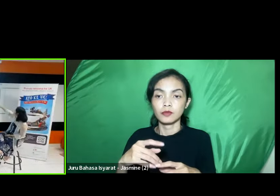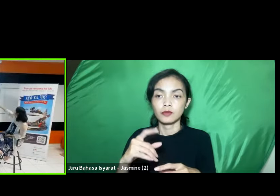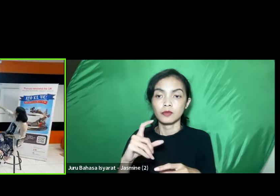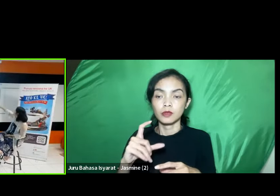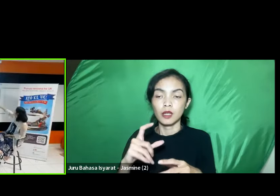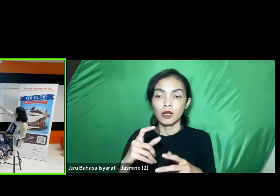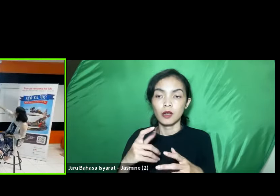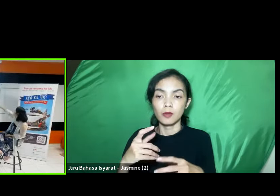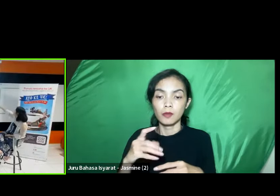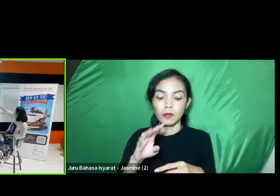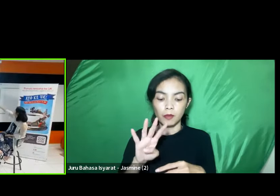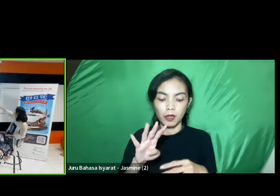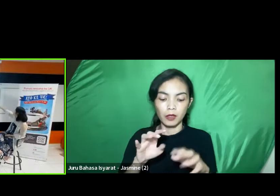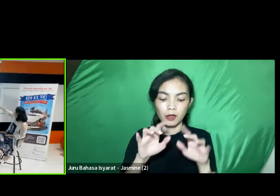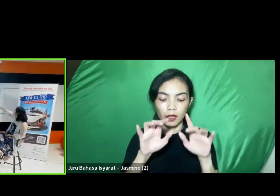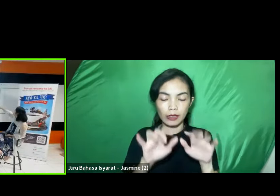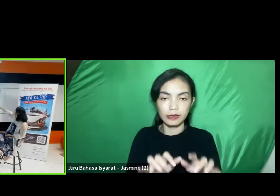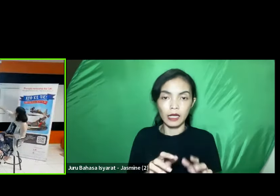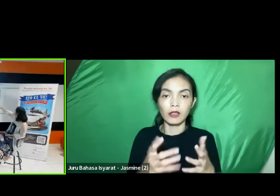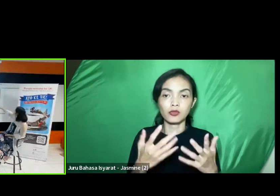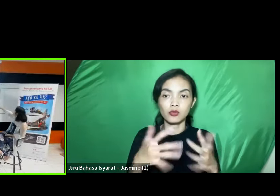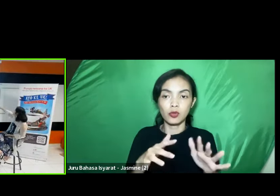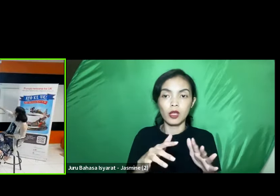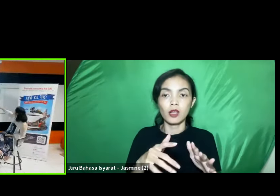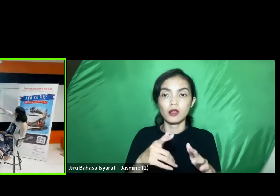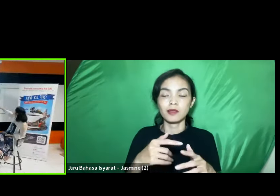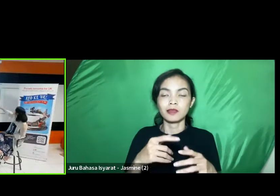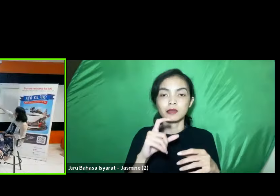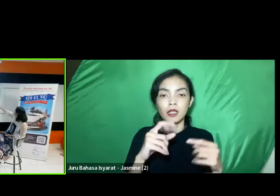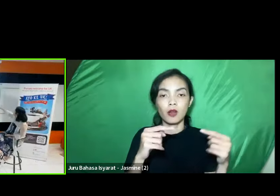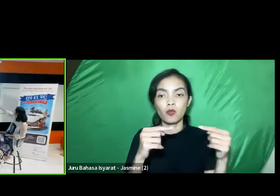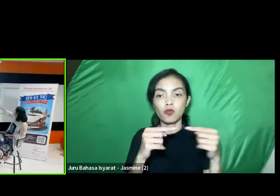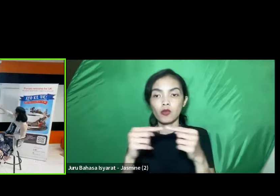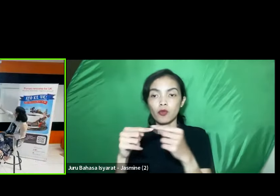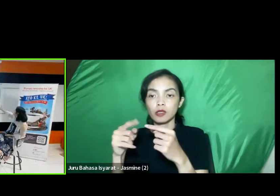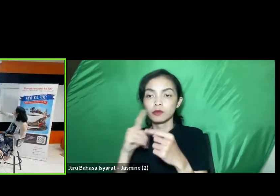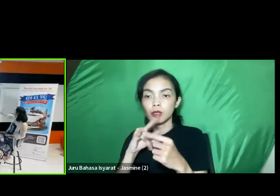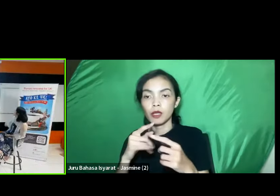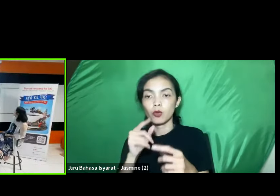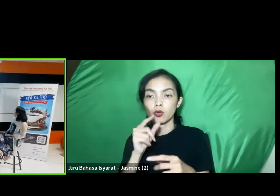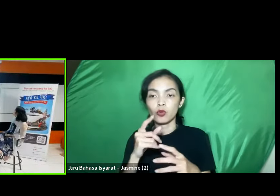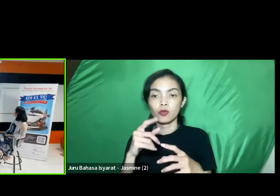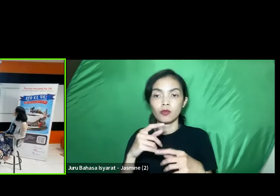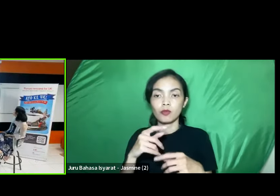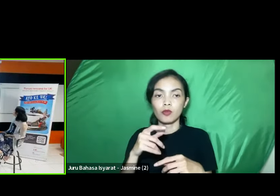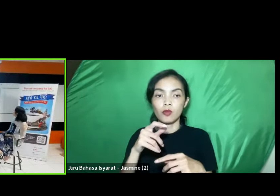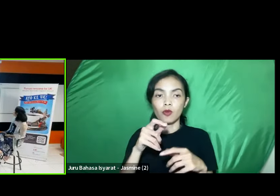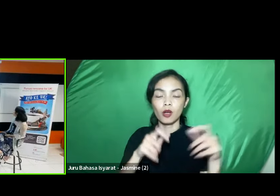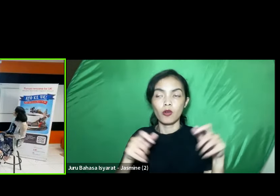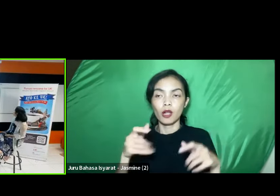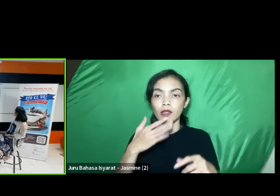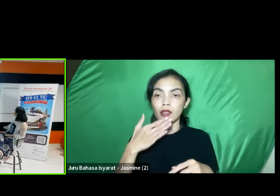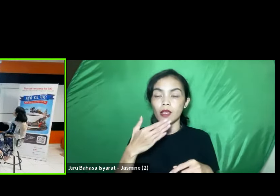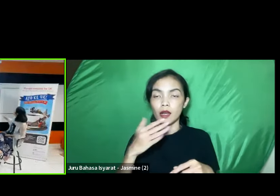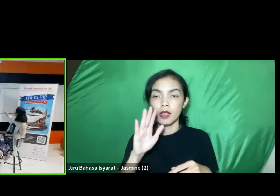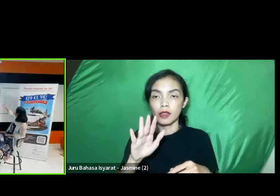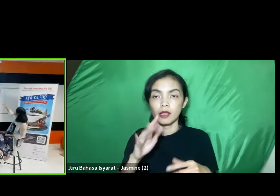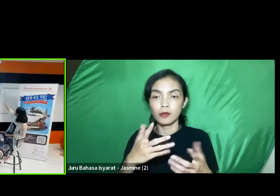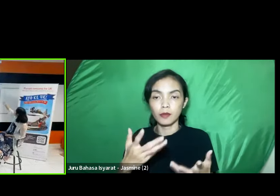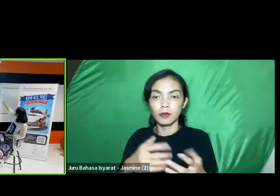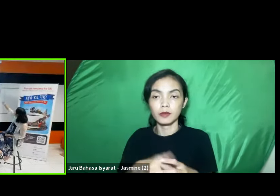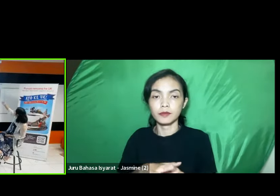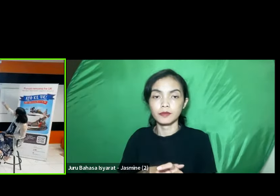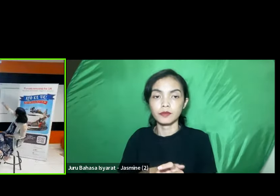benang merah dari es yang sudah kita buat yang mungkin berpotensi jadi titik utama pertanyaan panelis nantinya Oh